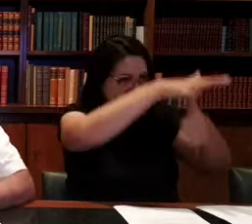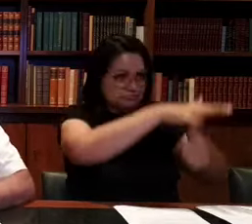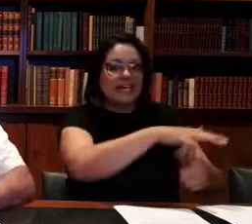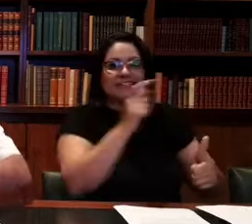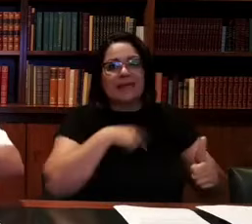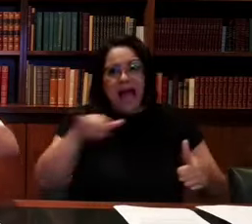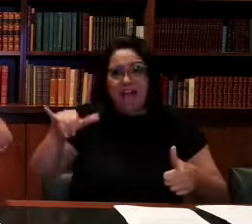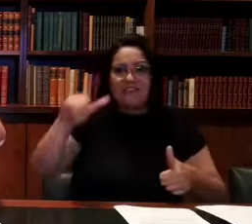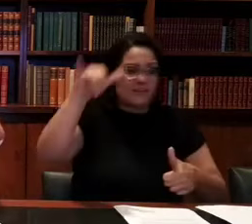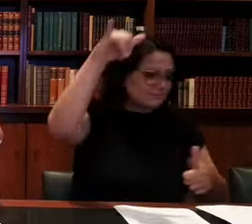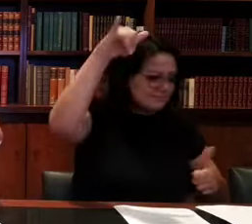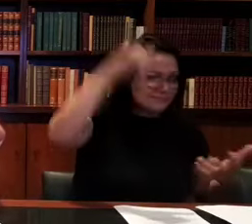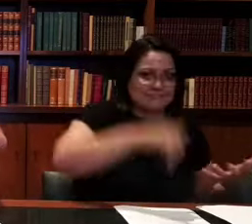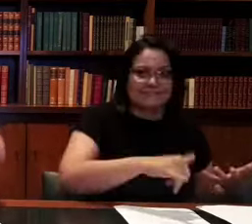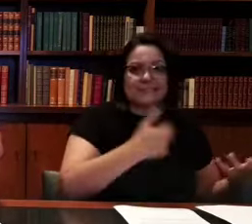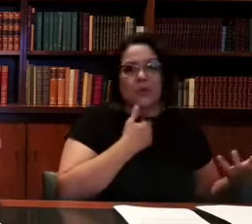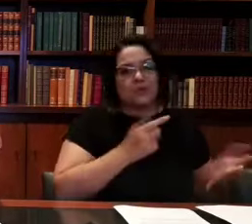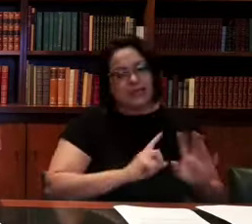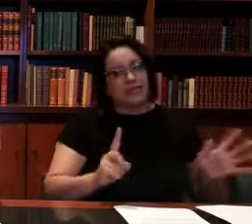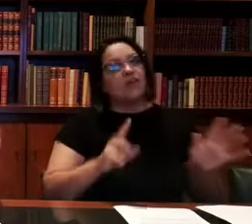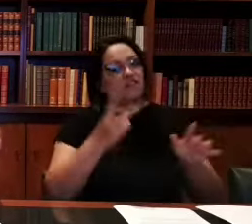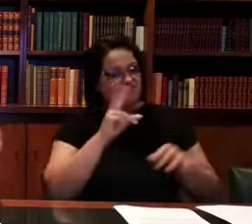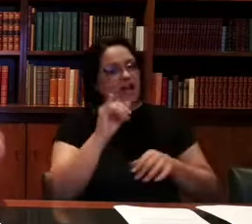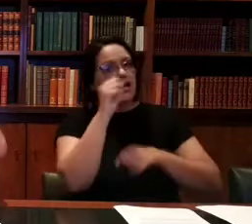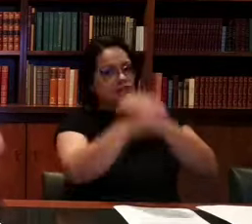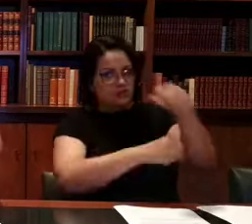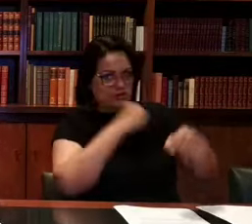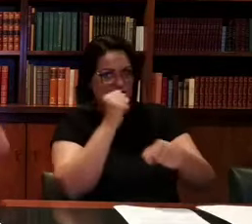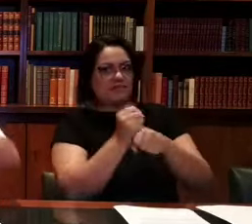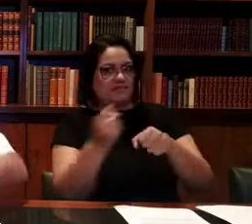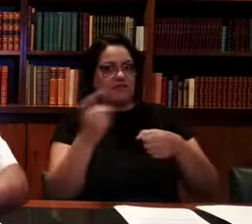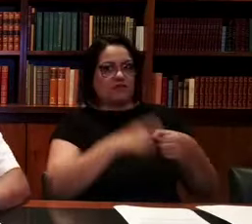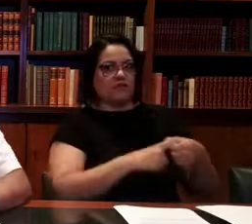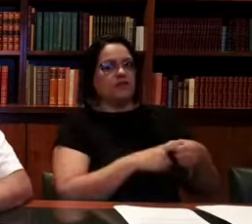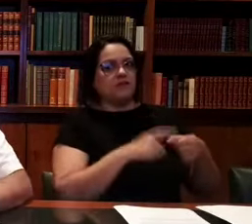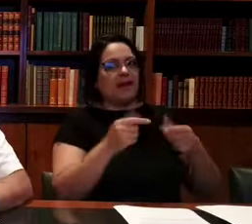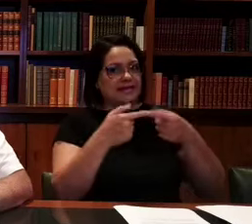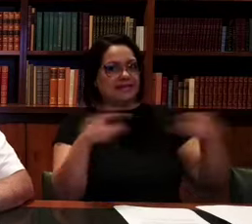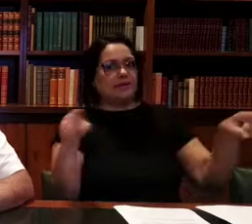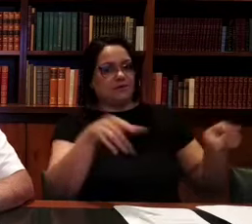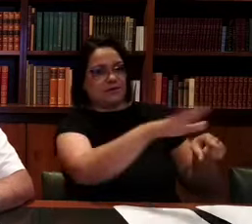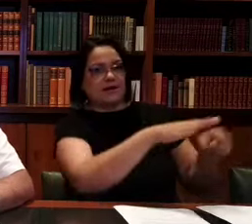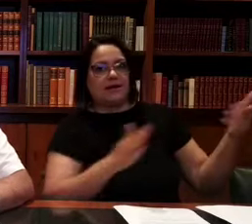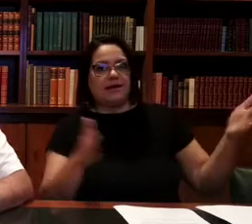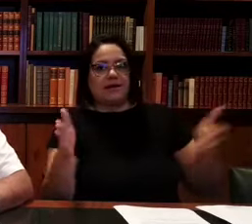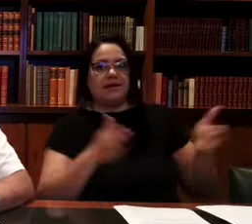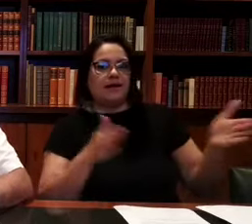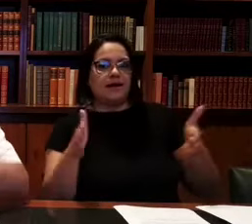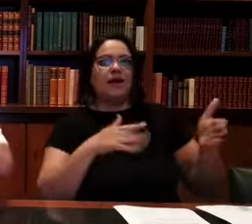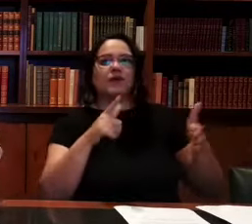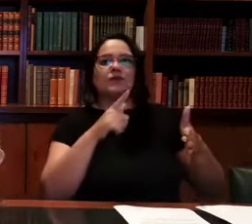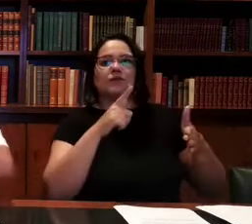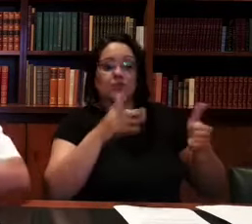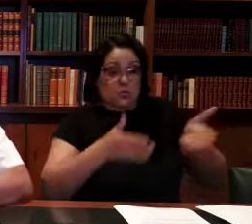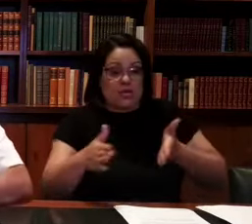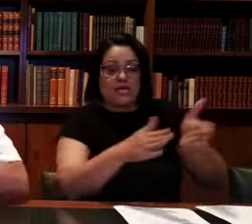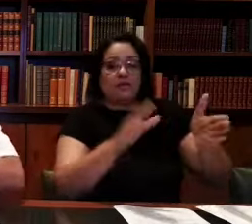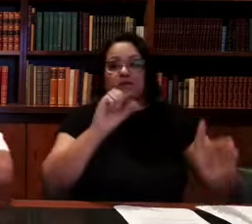na segunda a parada Mas está prevista de voltar na minha zona que vem vamos alguma outra tá para grande lá da transposição do São Francisco